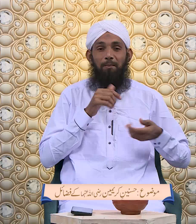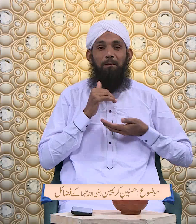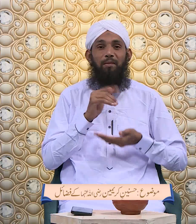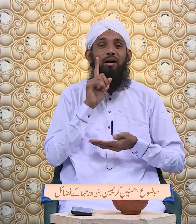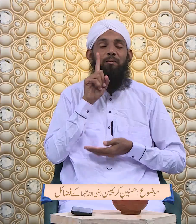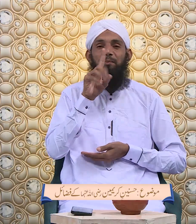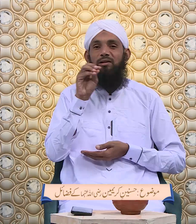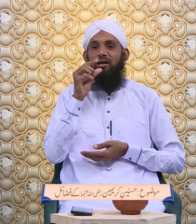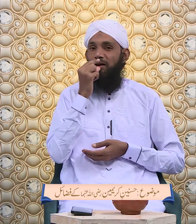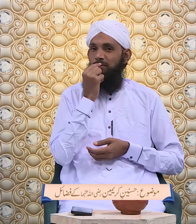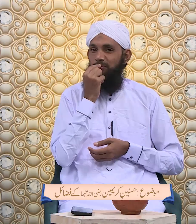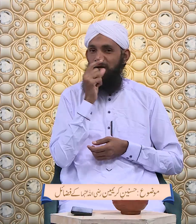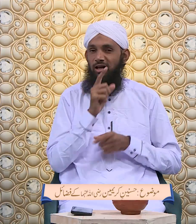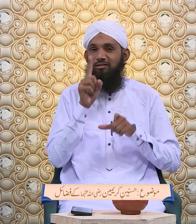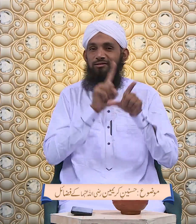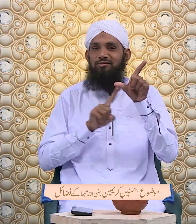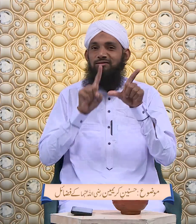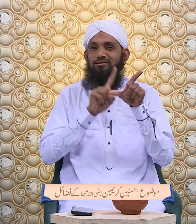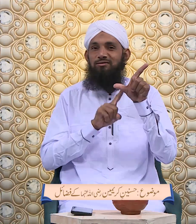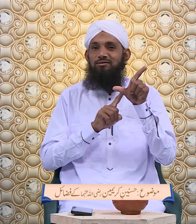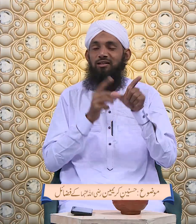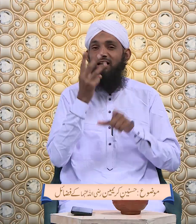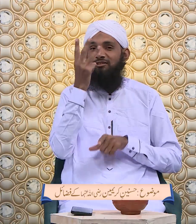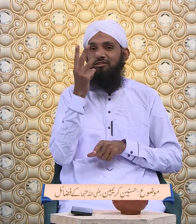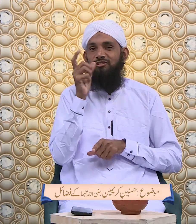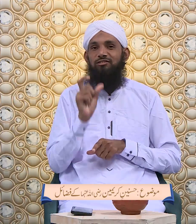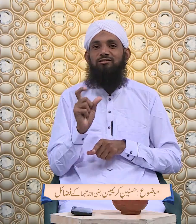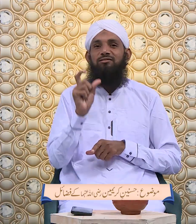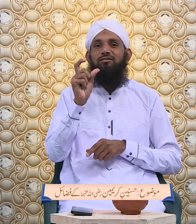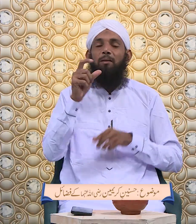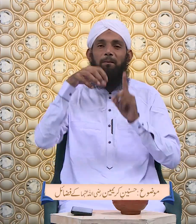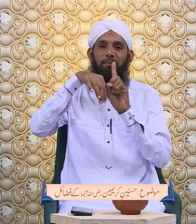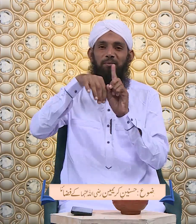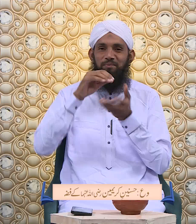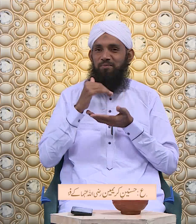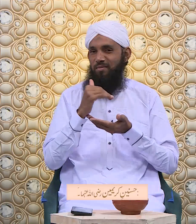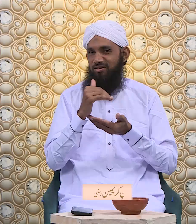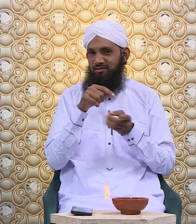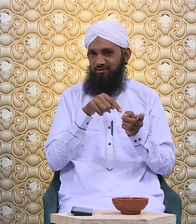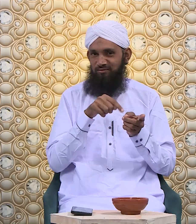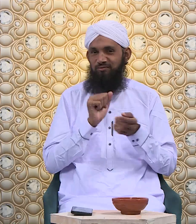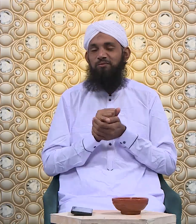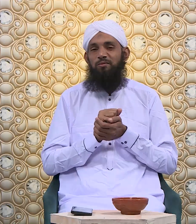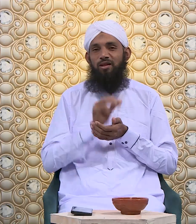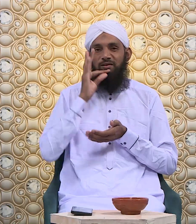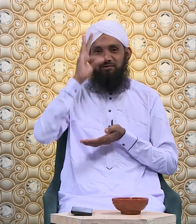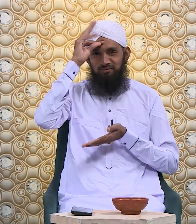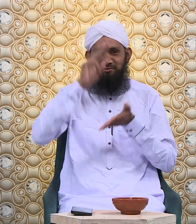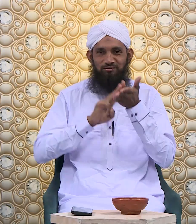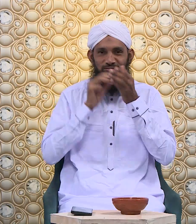پندرہ رمضان المبارک تین حجدی کی شب میں مدینہ منورہ میں ہوئی حضور سید عالم صلی اللہ علیہ وآلہ